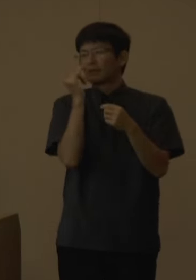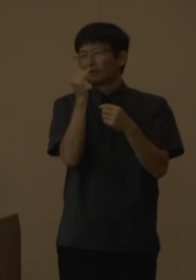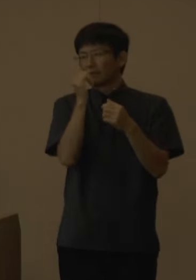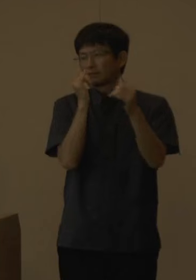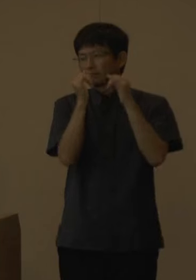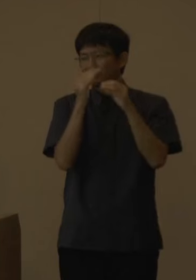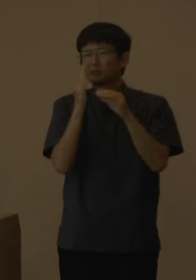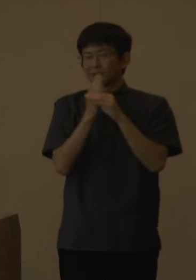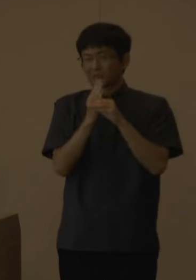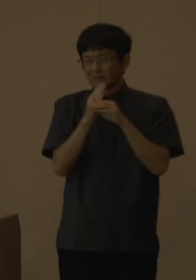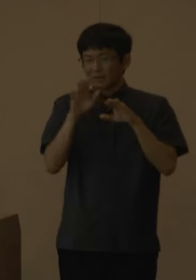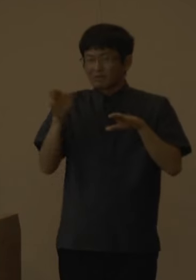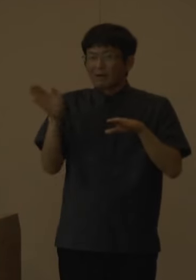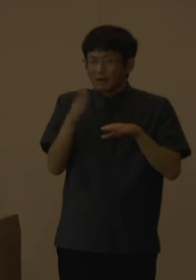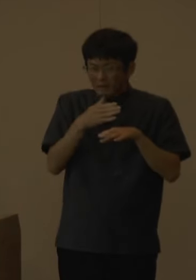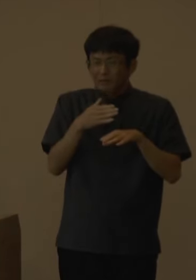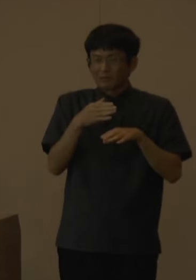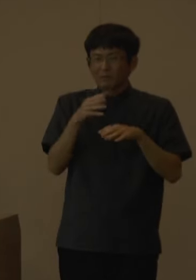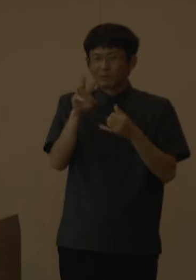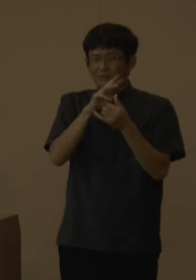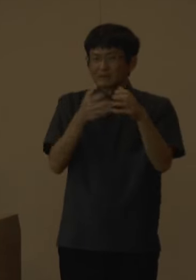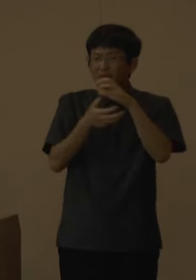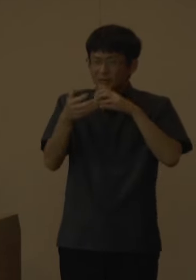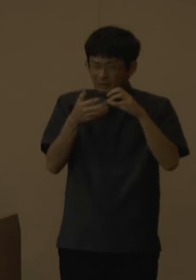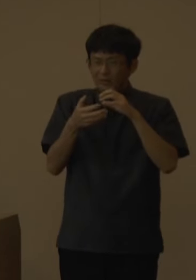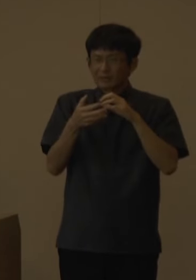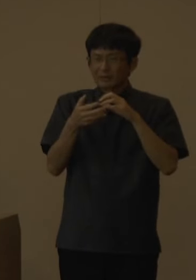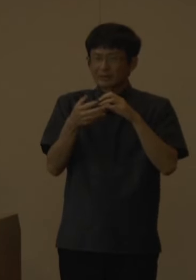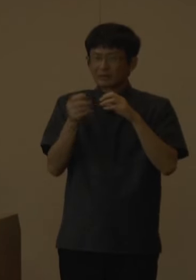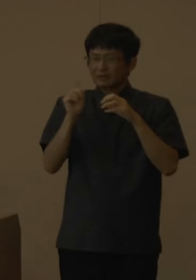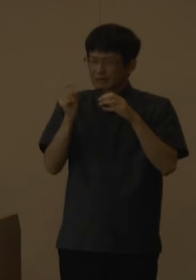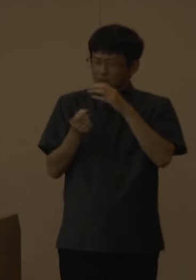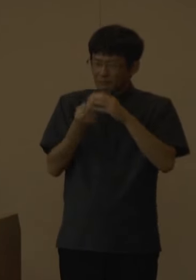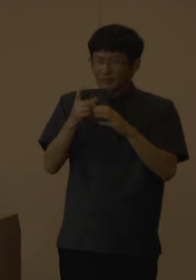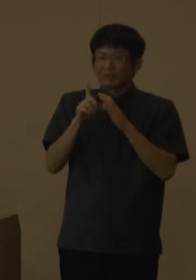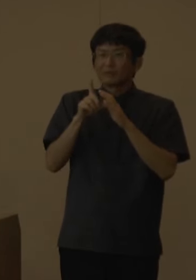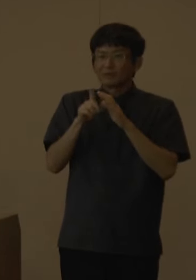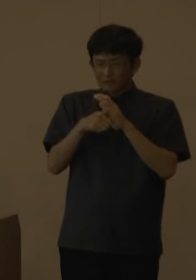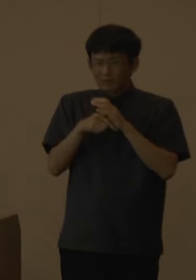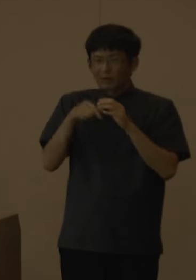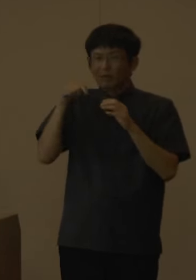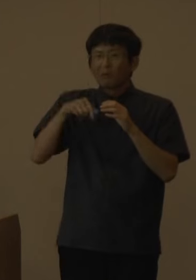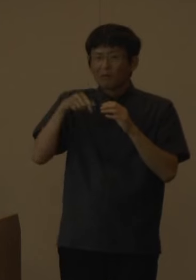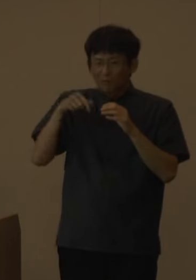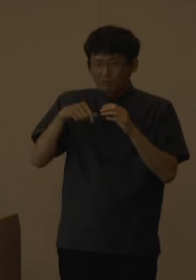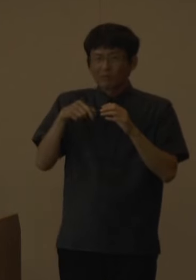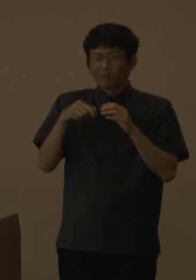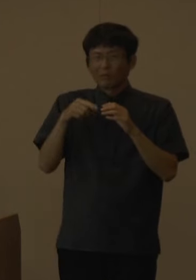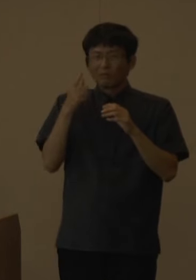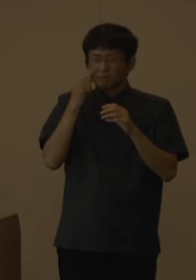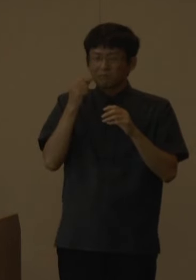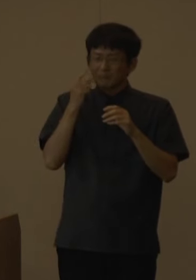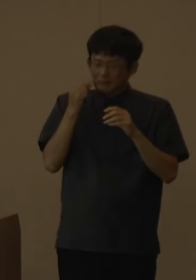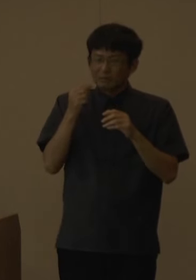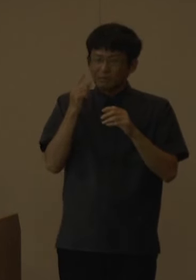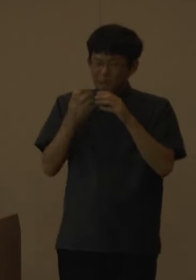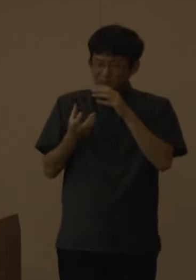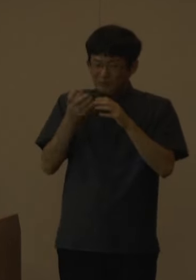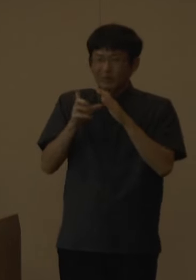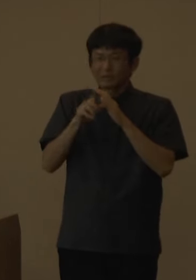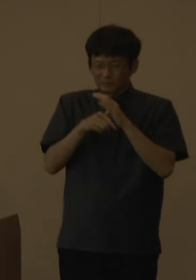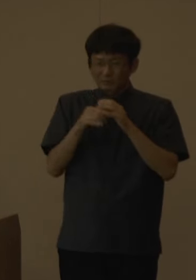でもですね、その災害の基準に達成するような被害が発生している場合にはこれを適用すること可能性もあるということでござい